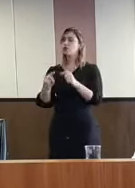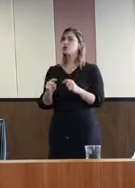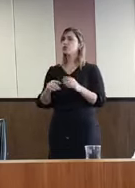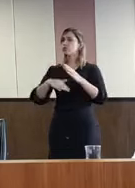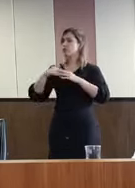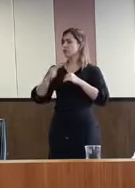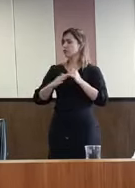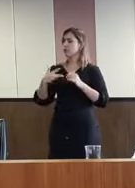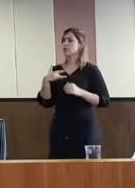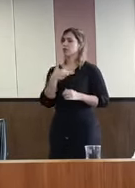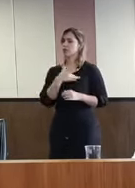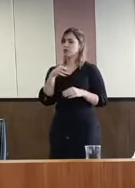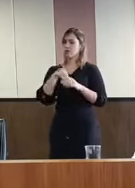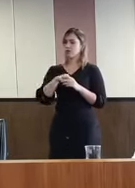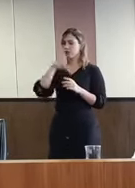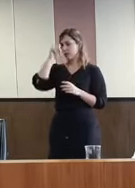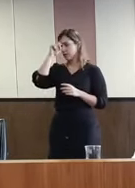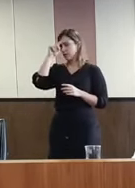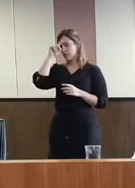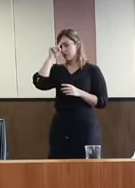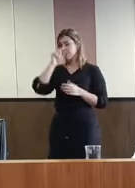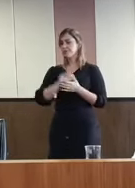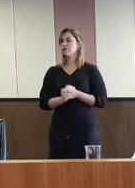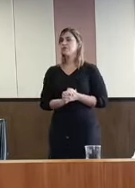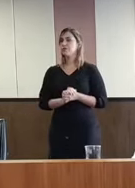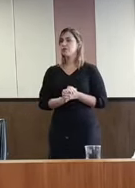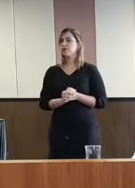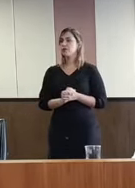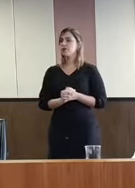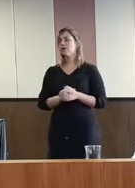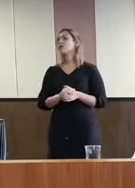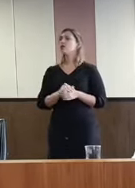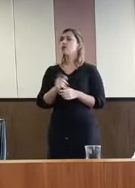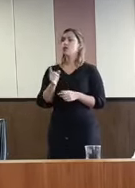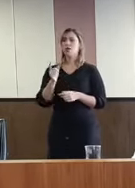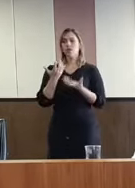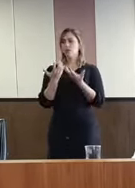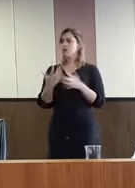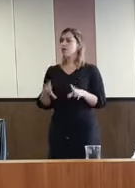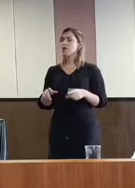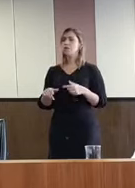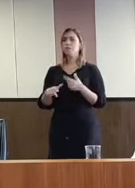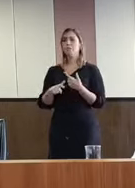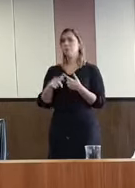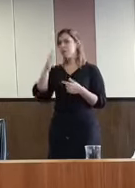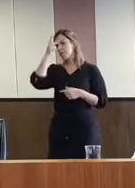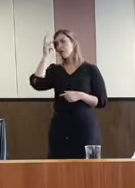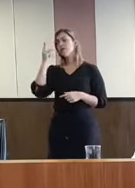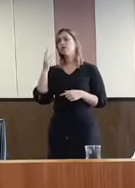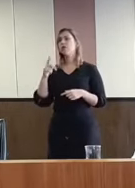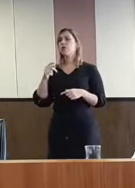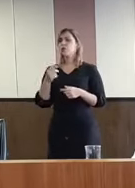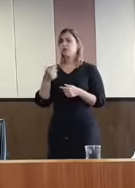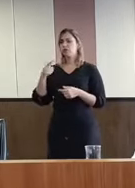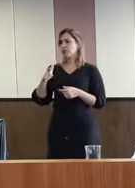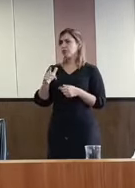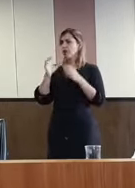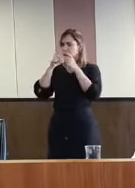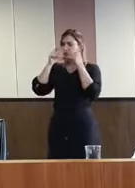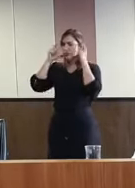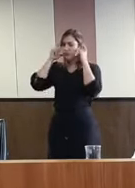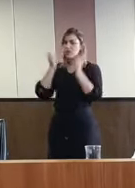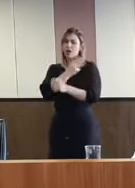que estejam dentro dos hospitais de referência para atender coronavírus. Nós não queremos nenhum dos nossos servidores trabalhando sem proteção. Por isso, nós